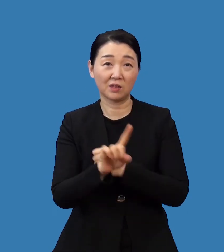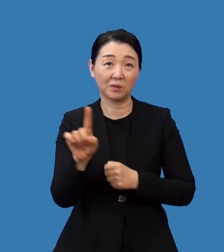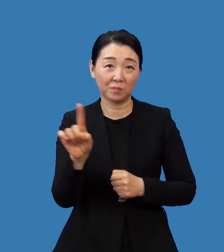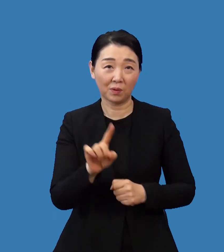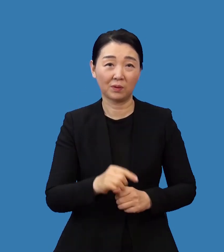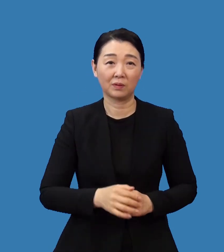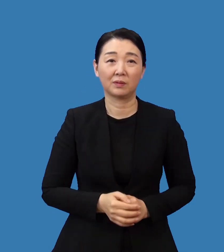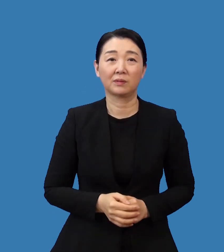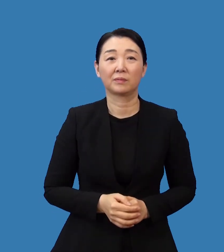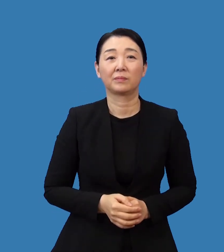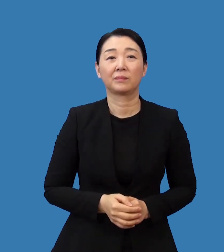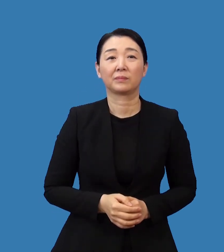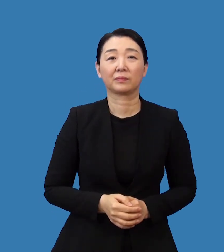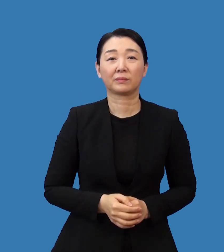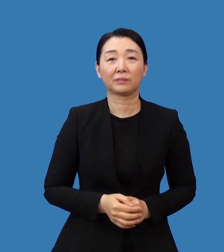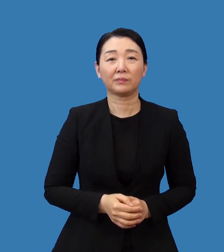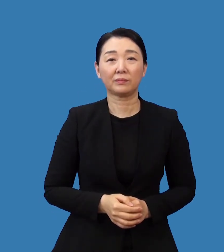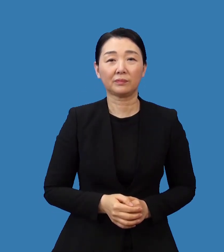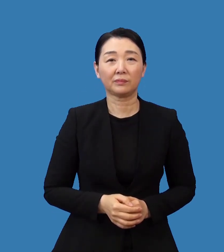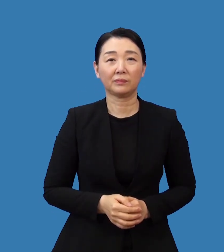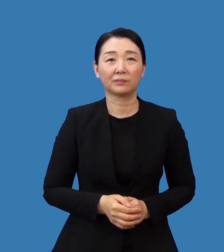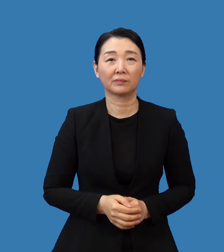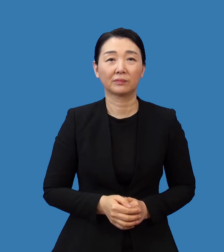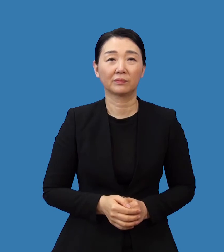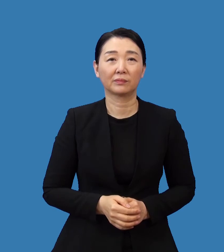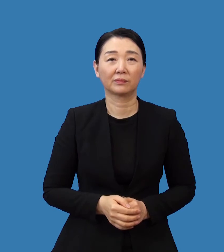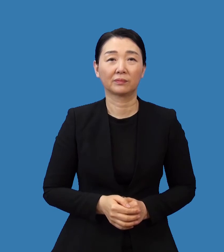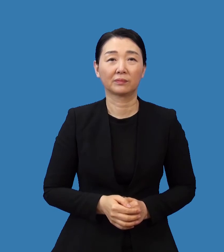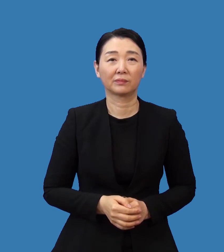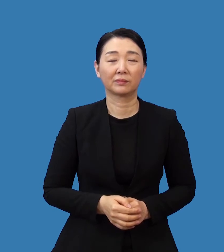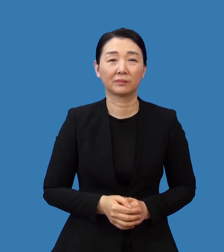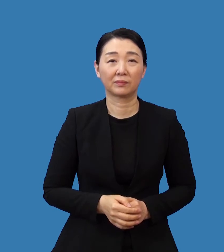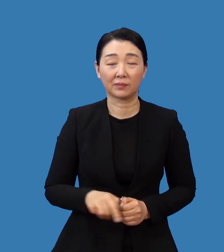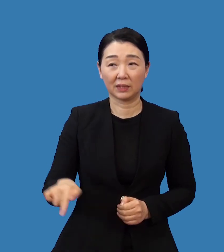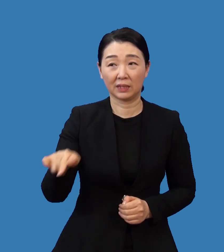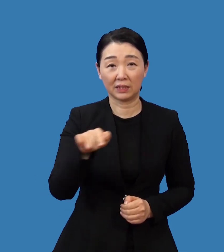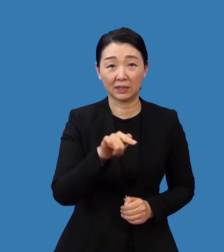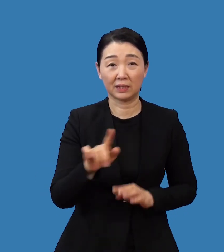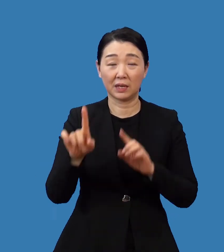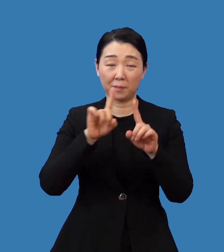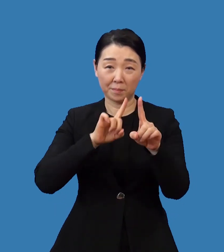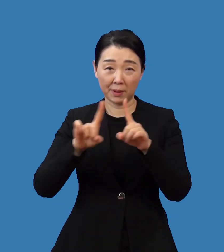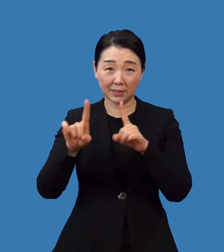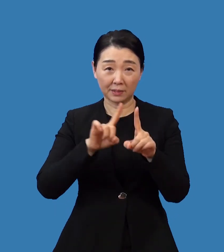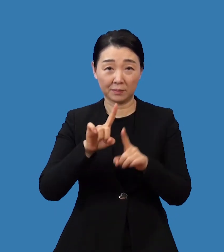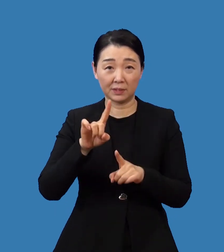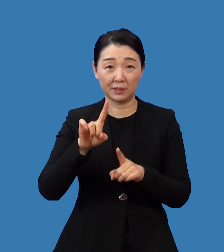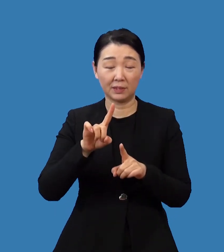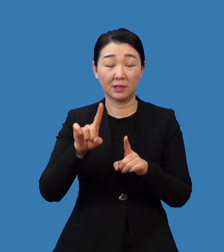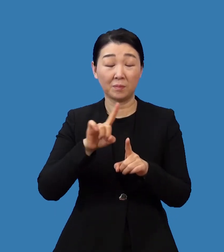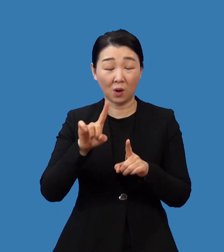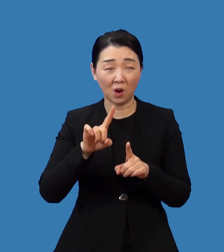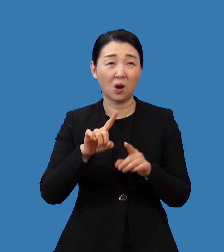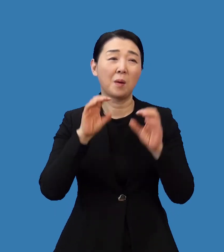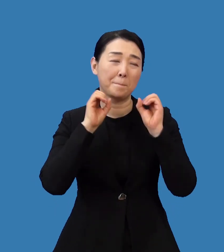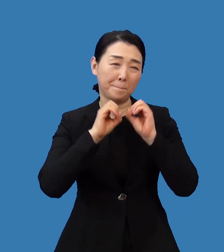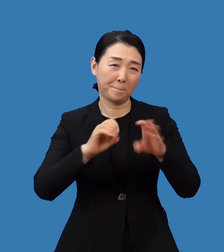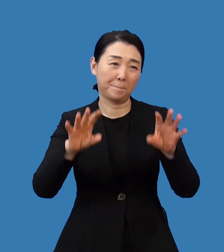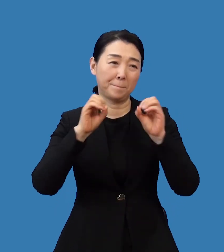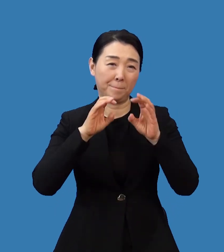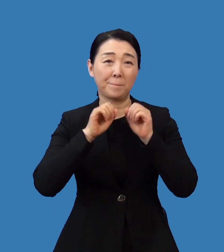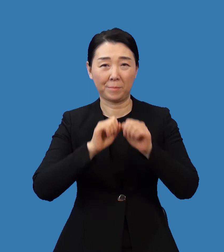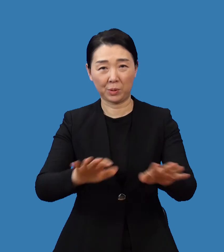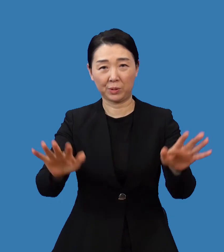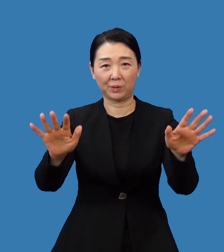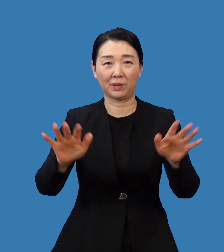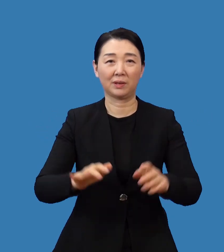They spread the word. 그들이 말씀을 spread 했다, 퍼뜨려 전했다,